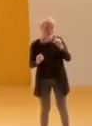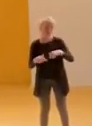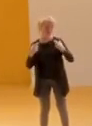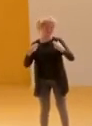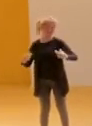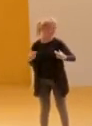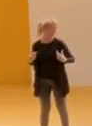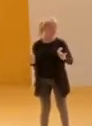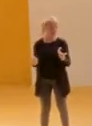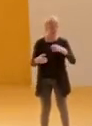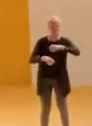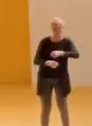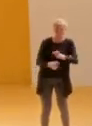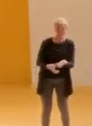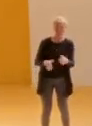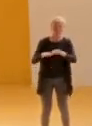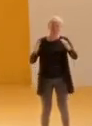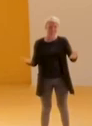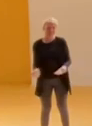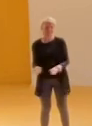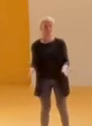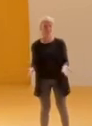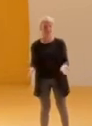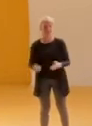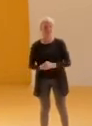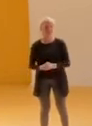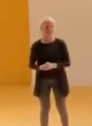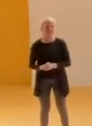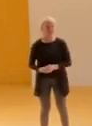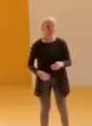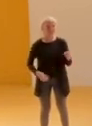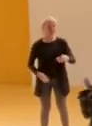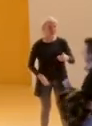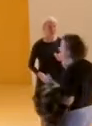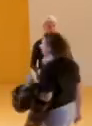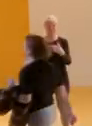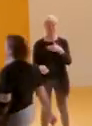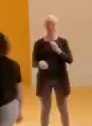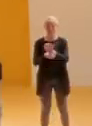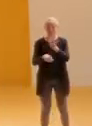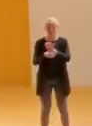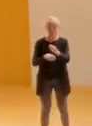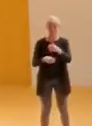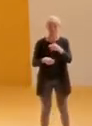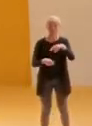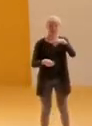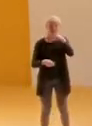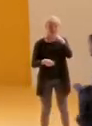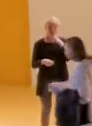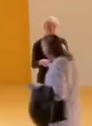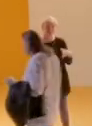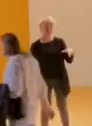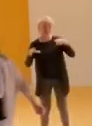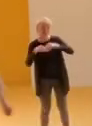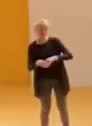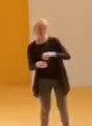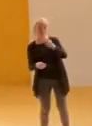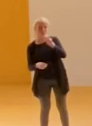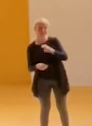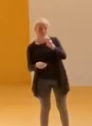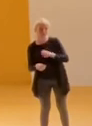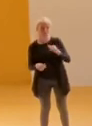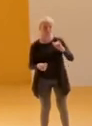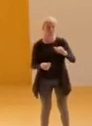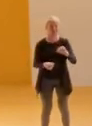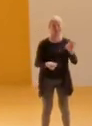może w butlach może w beczkach A może będziemy syntetyzować wodę z wodoru i tlenu w każdym domu dwóch